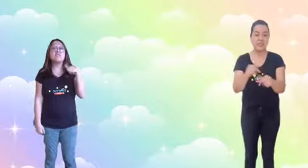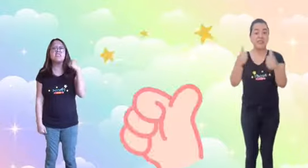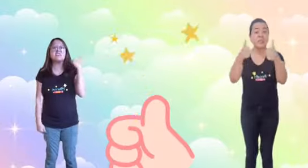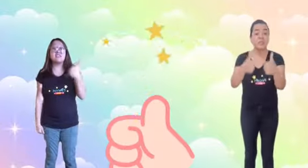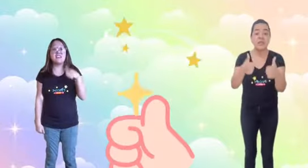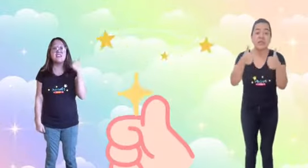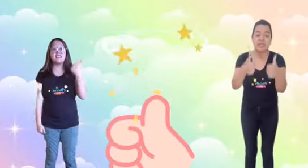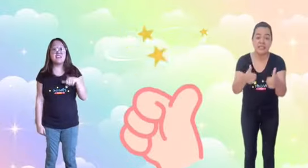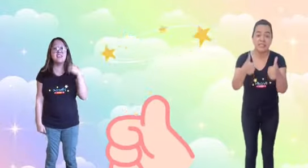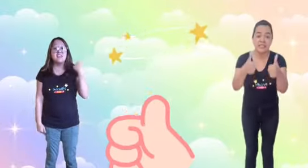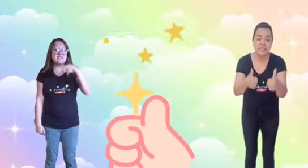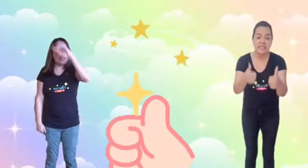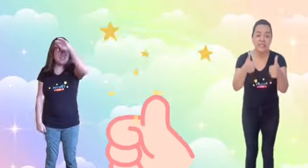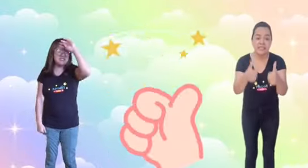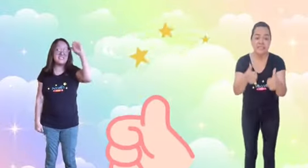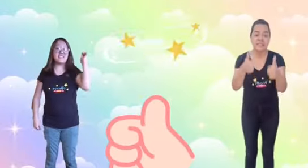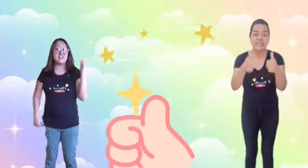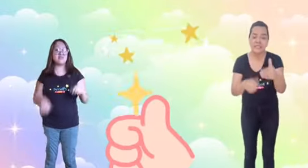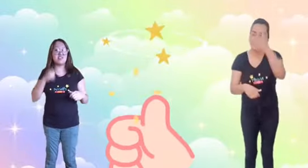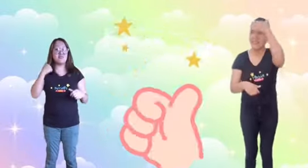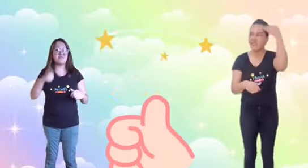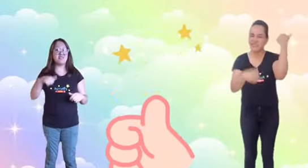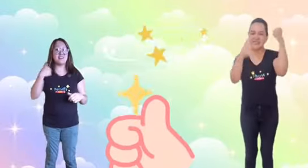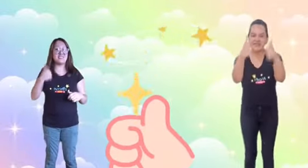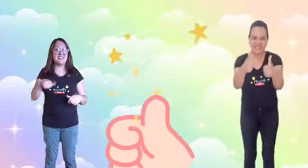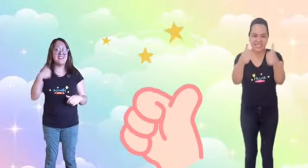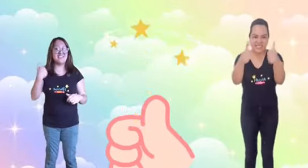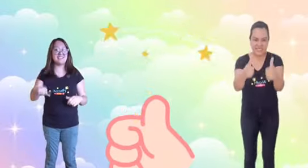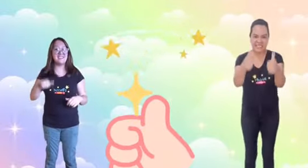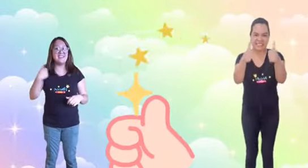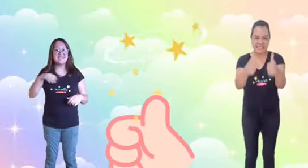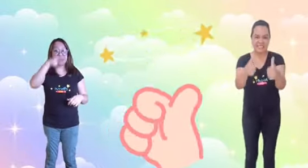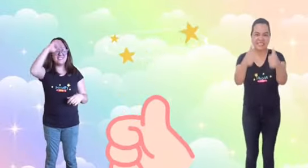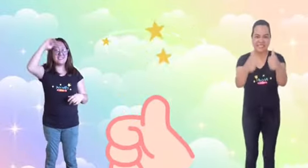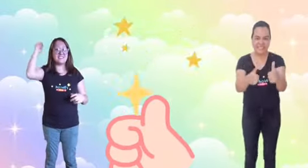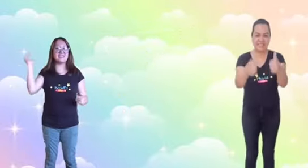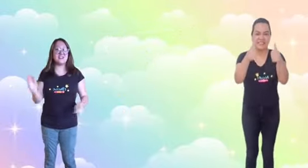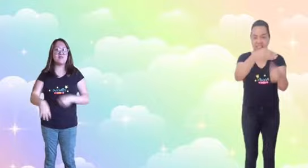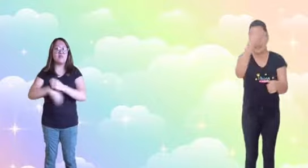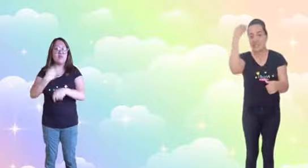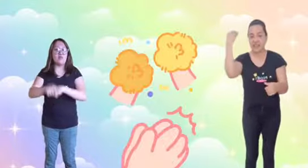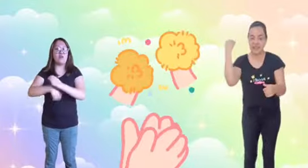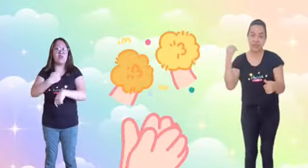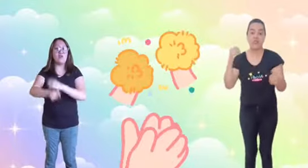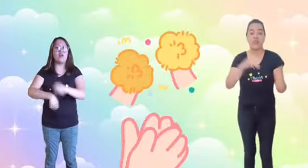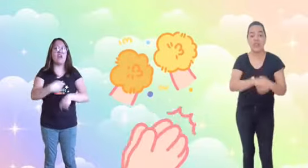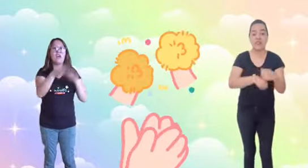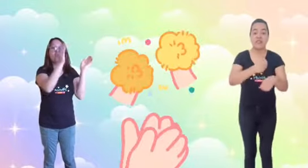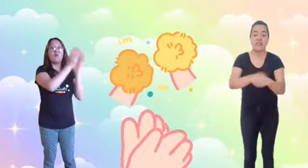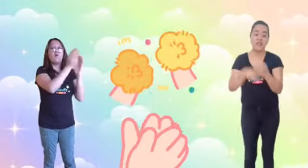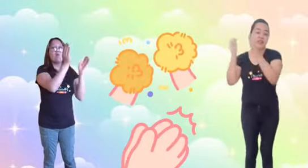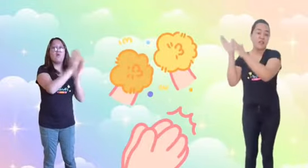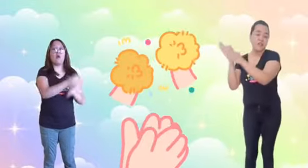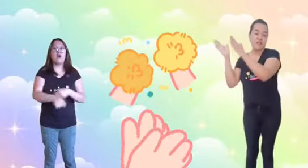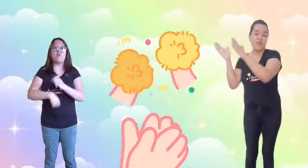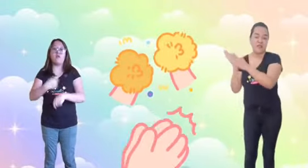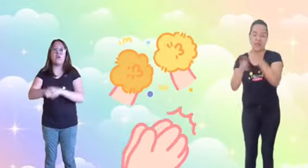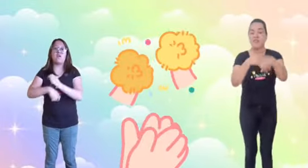Pulgarcito se salvo, que Pulgarcito se salvo, Oe, oe, oa, oe,